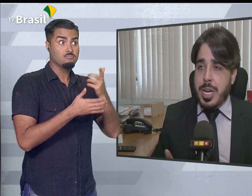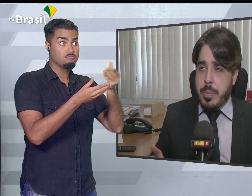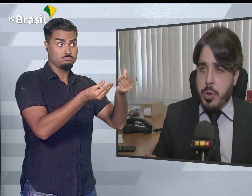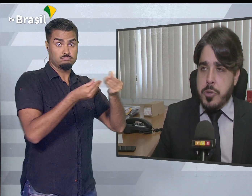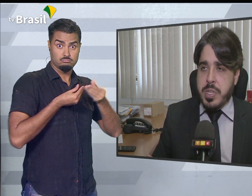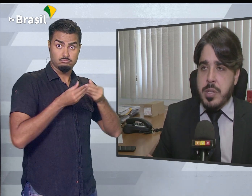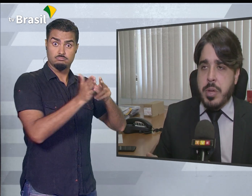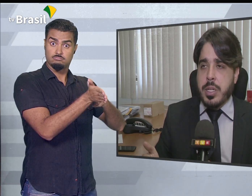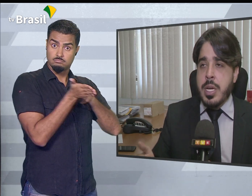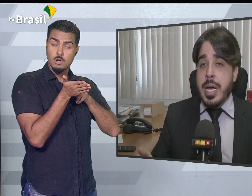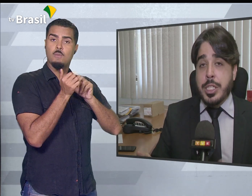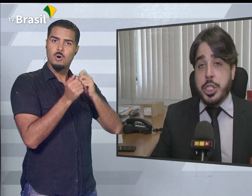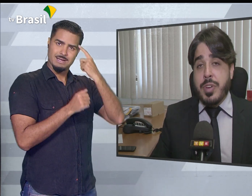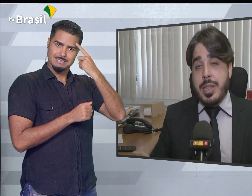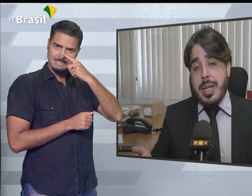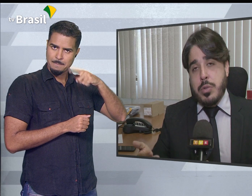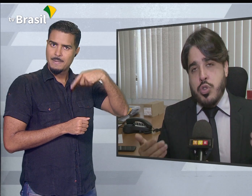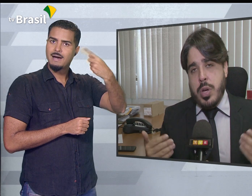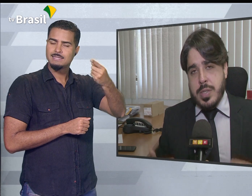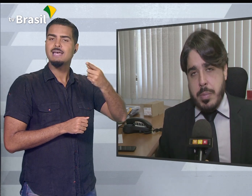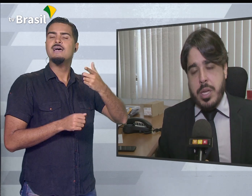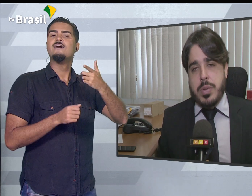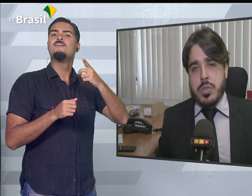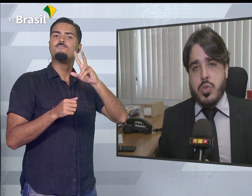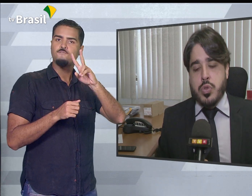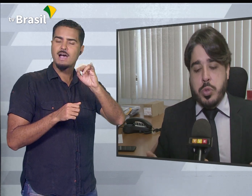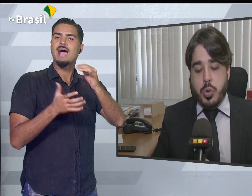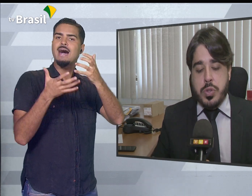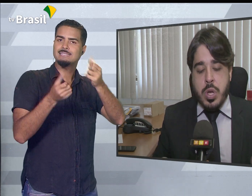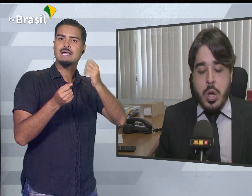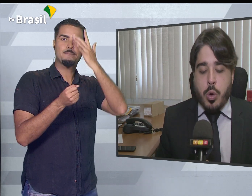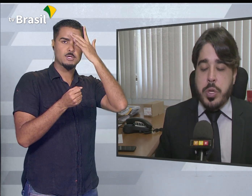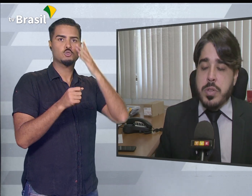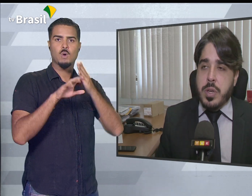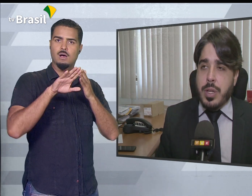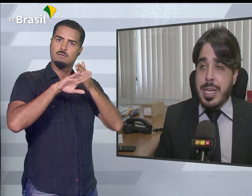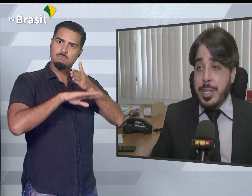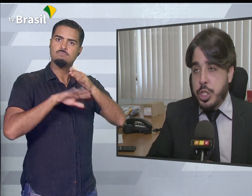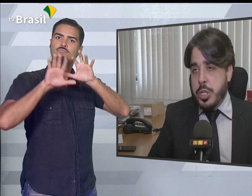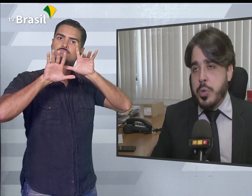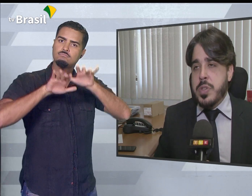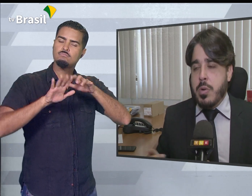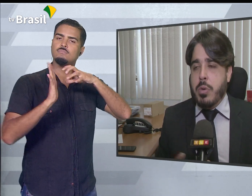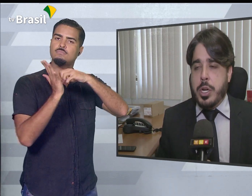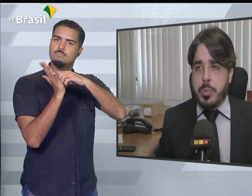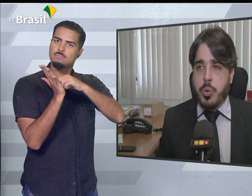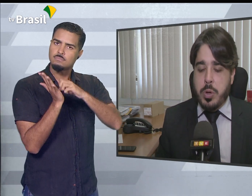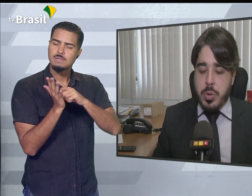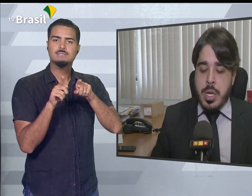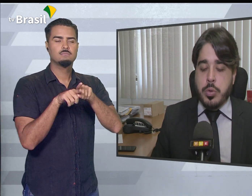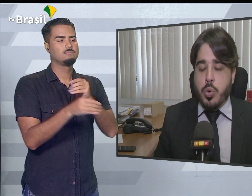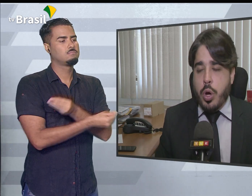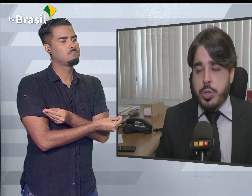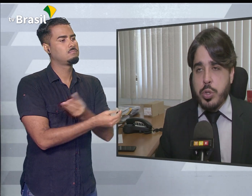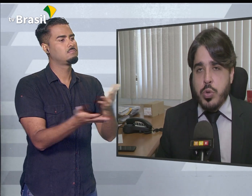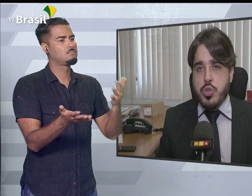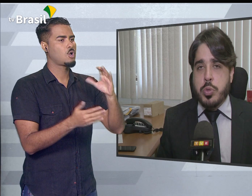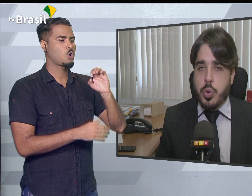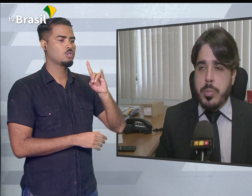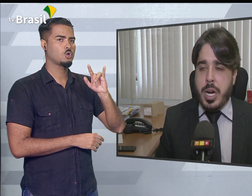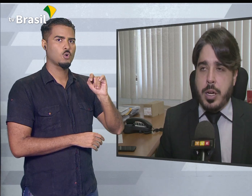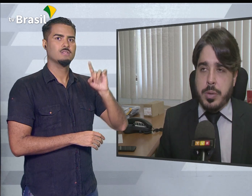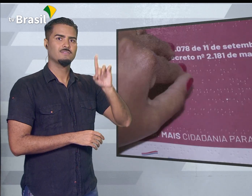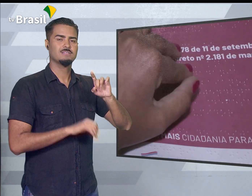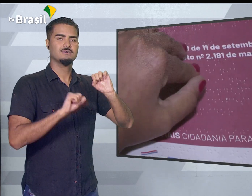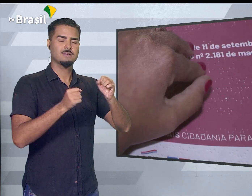disso, já na próxima semana a gente vai estar não só recebendo esses consumidores, como iniciando aí a distribuição ao grande público do Código do